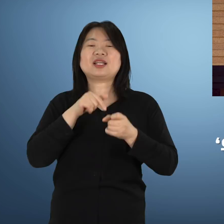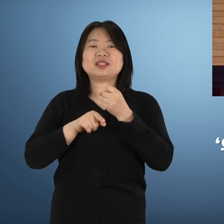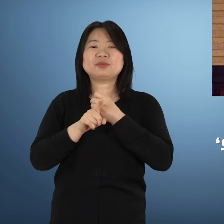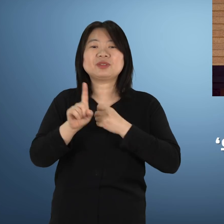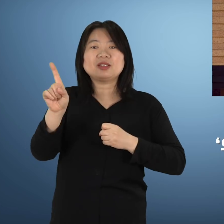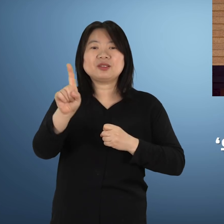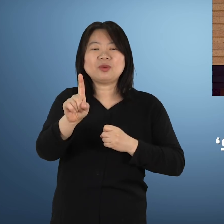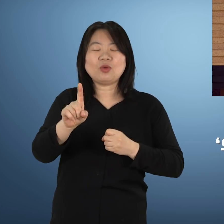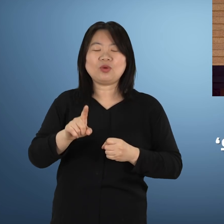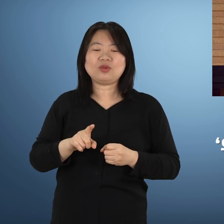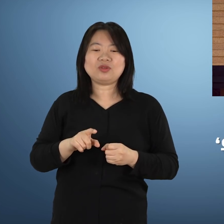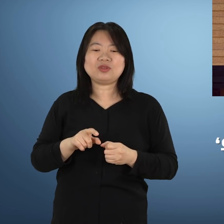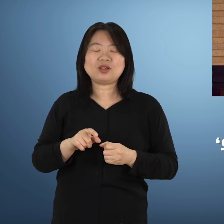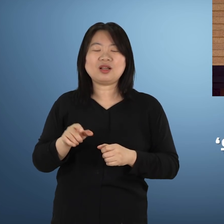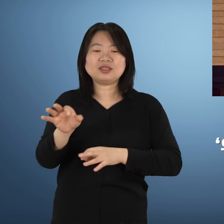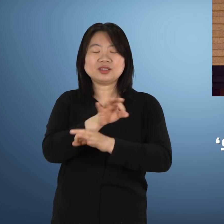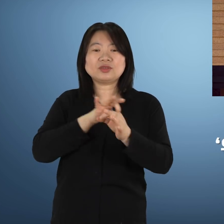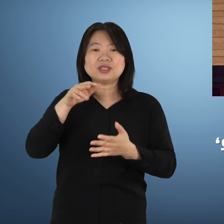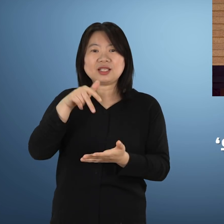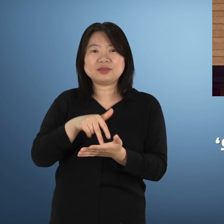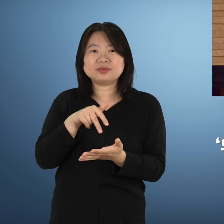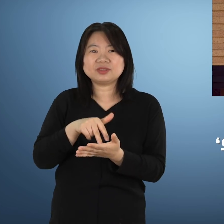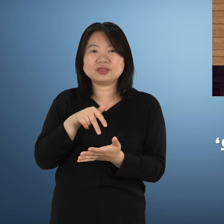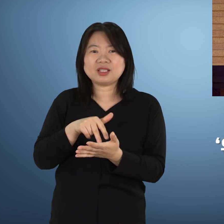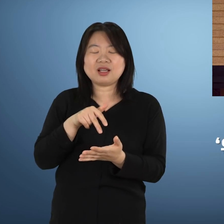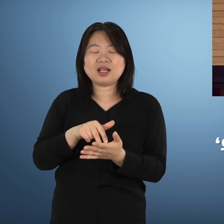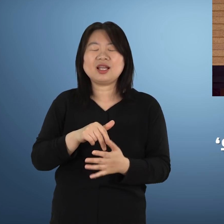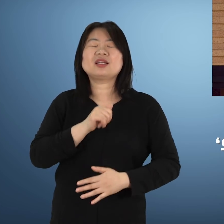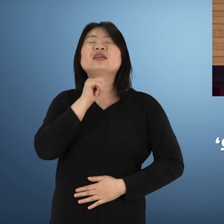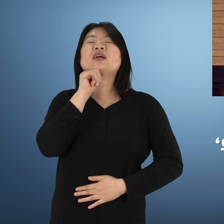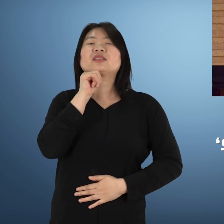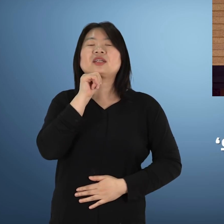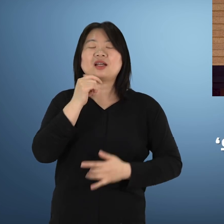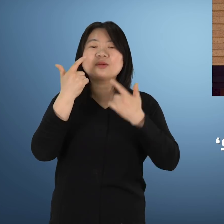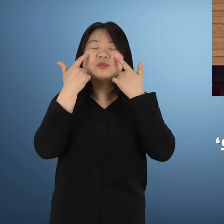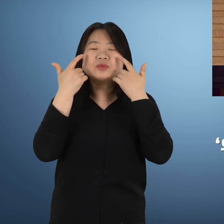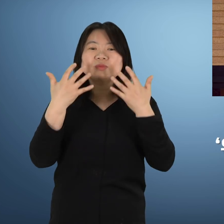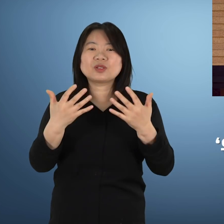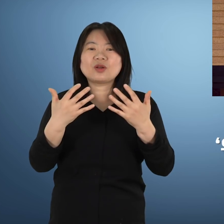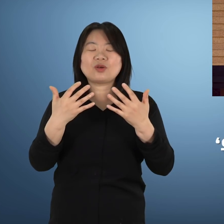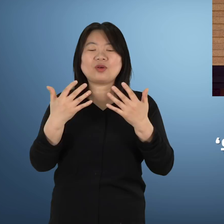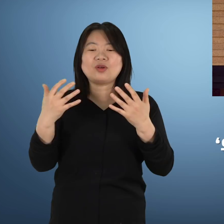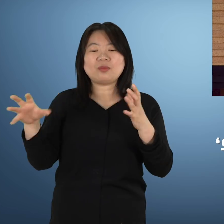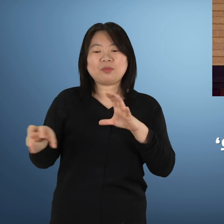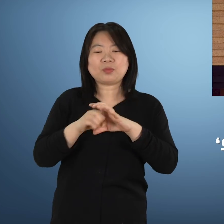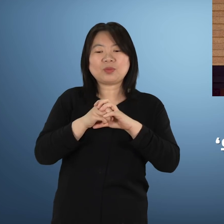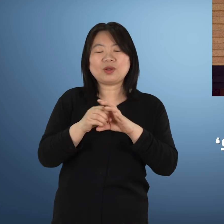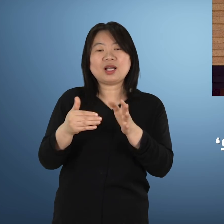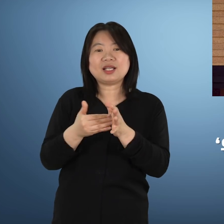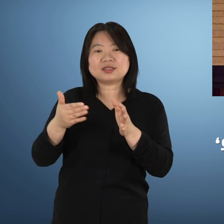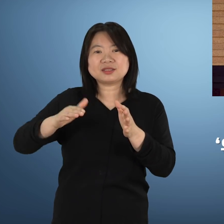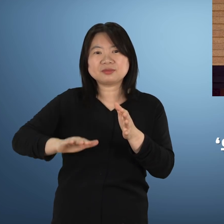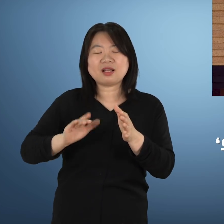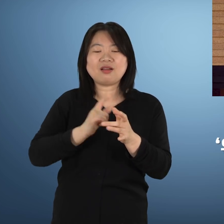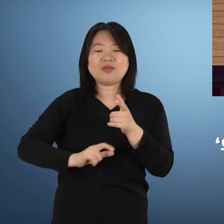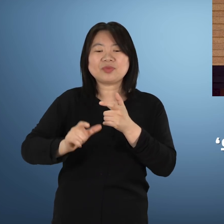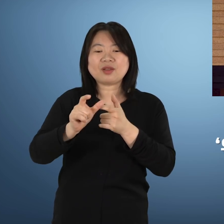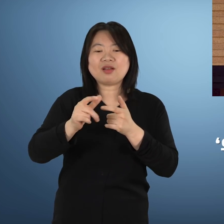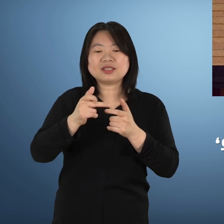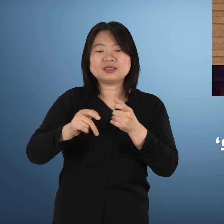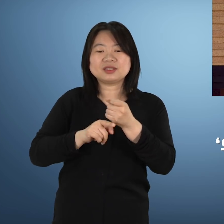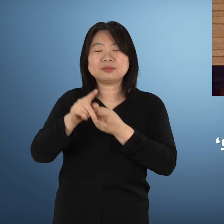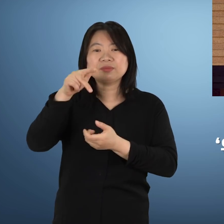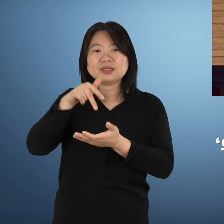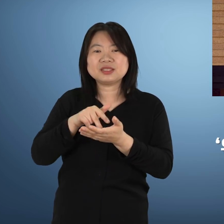것은 물리적인, 경제적인 가난이 분명 내포되어 있지만 조금 더 큰